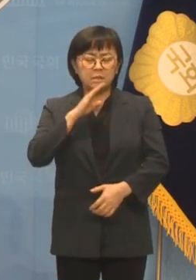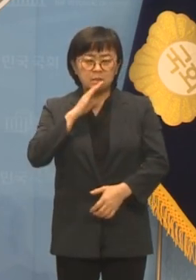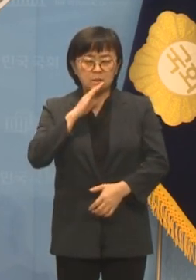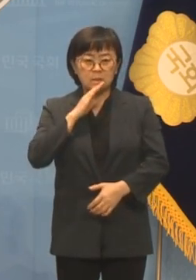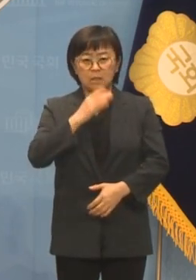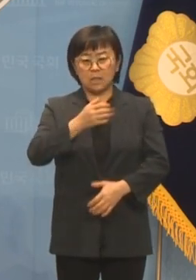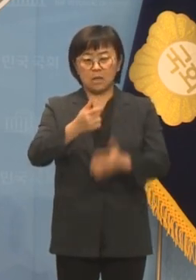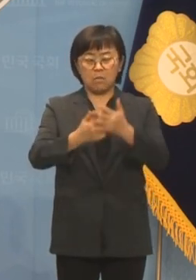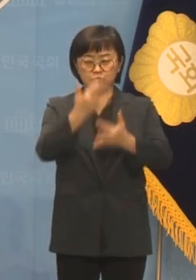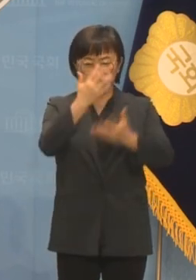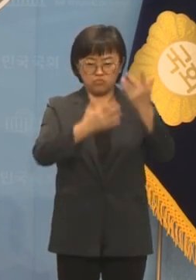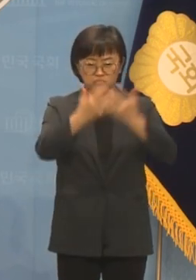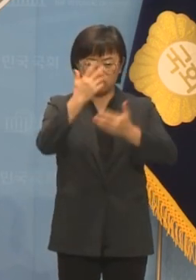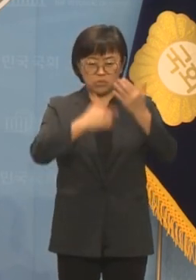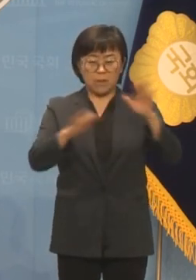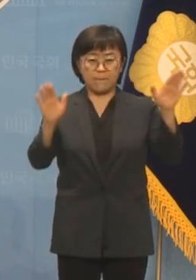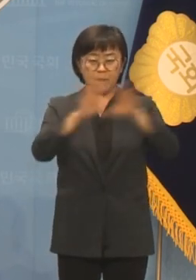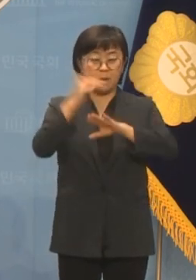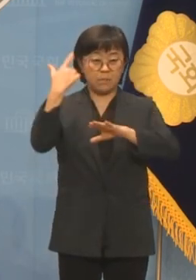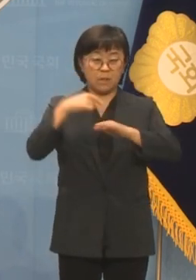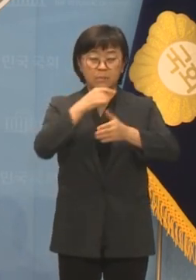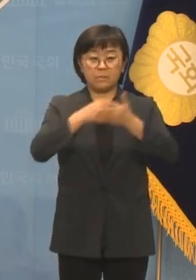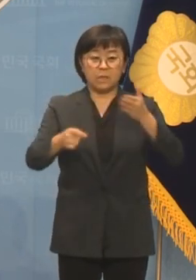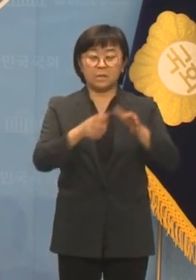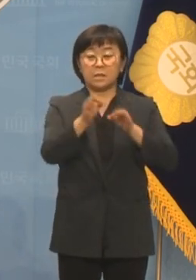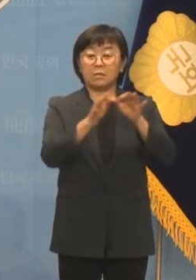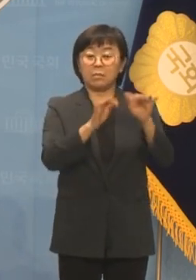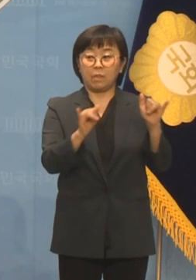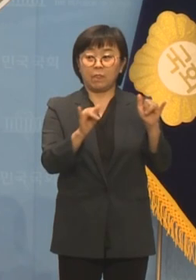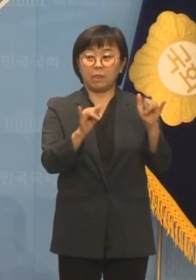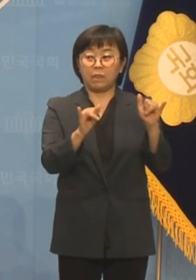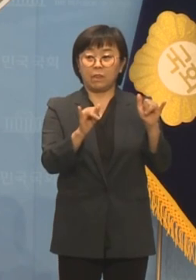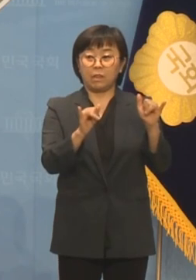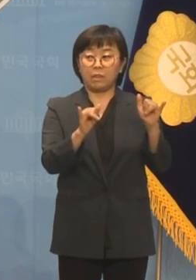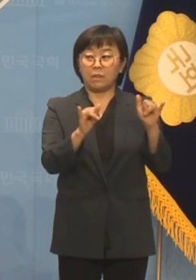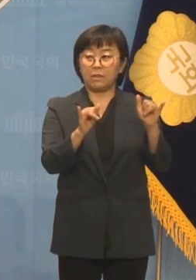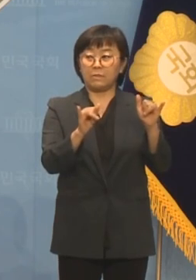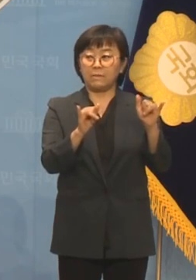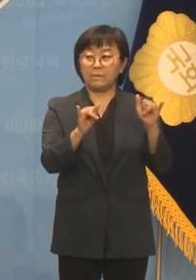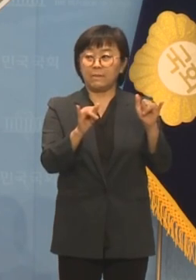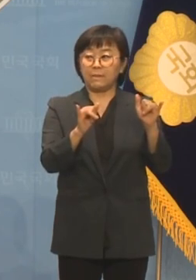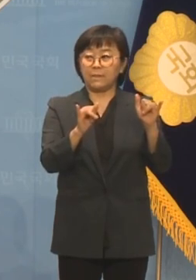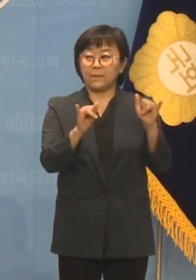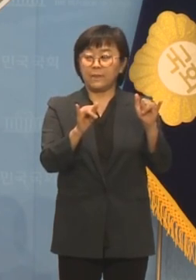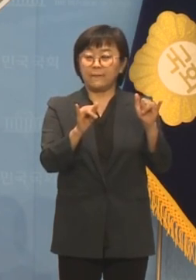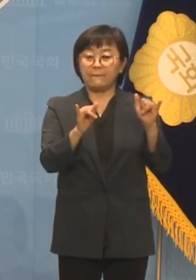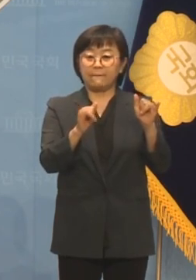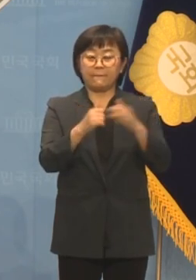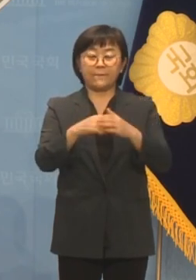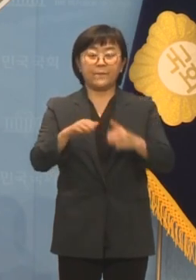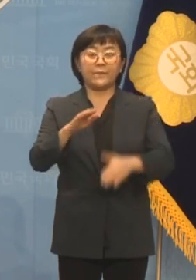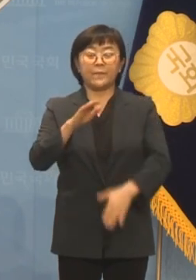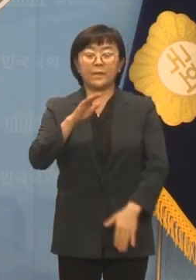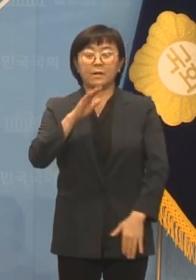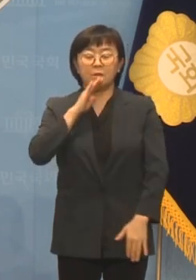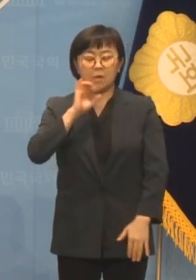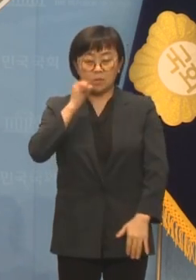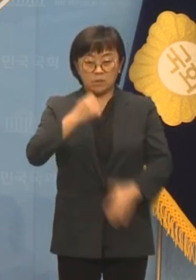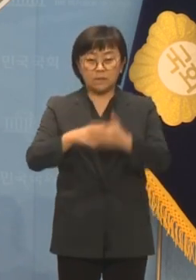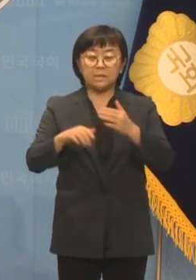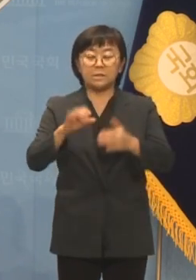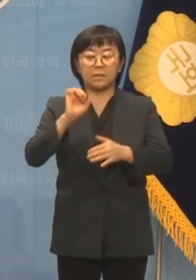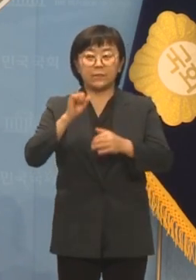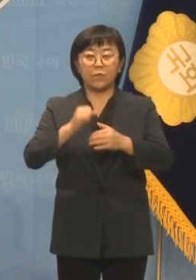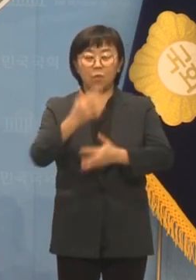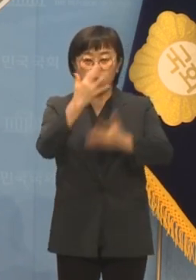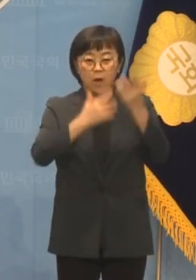화재